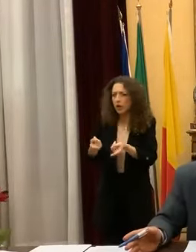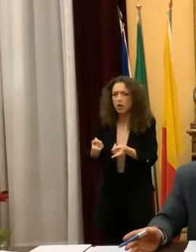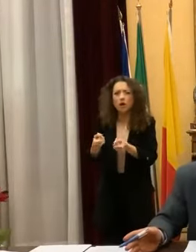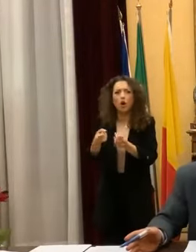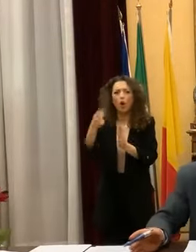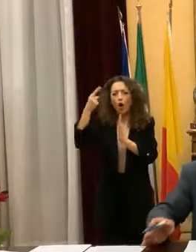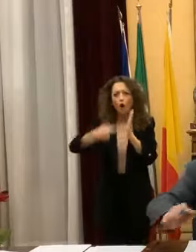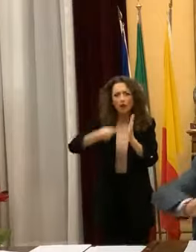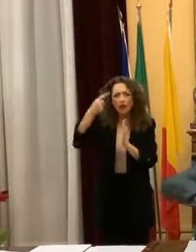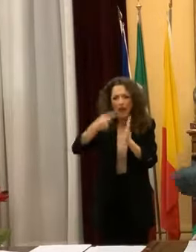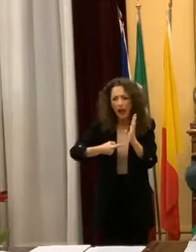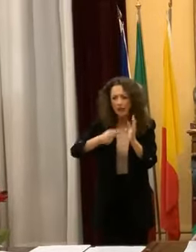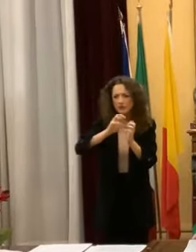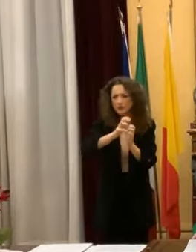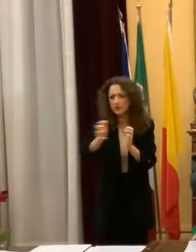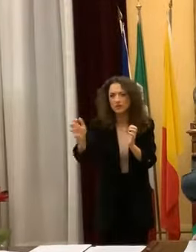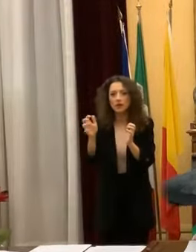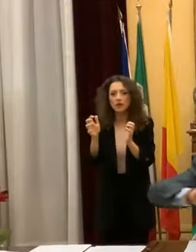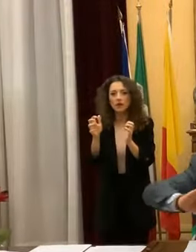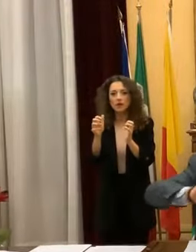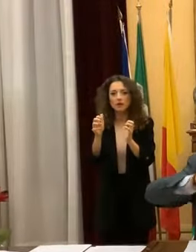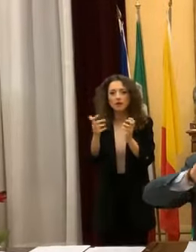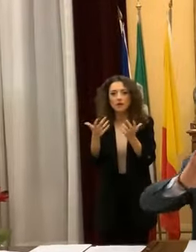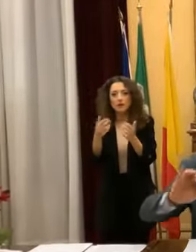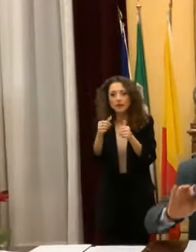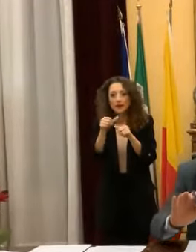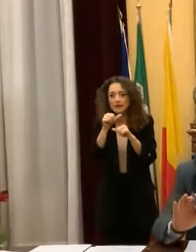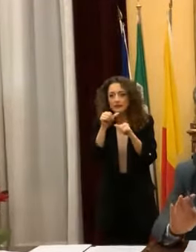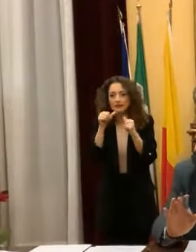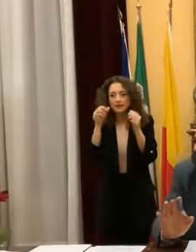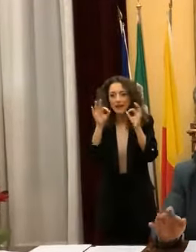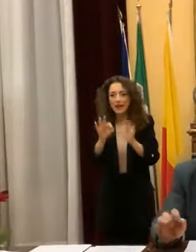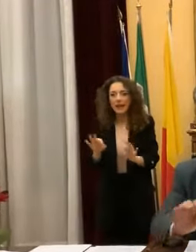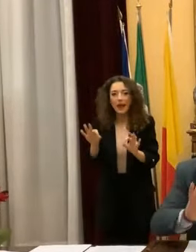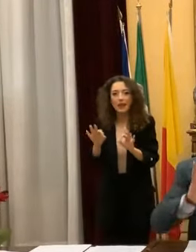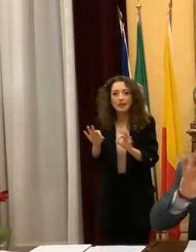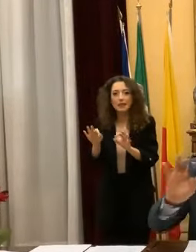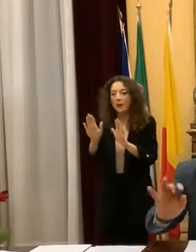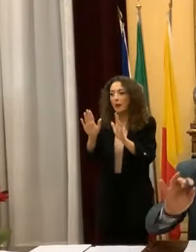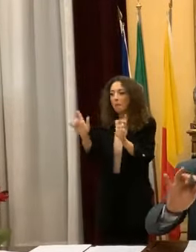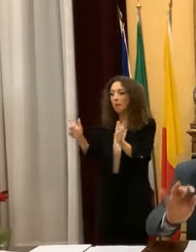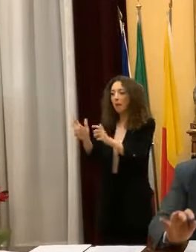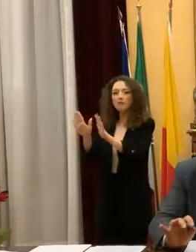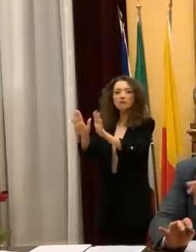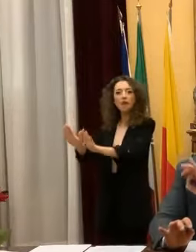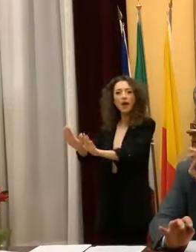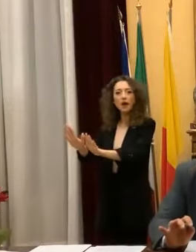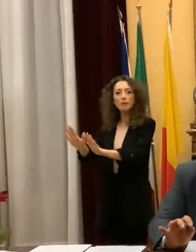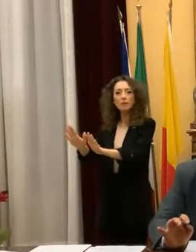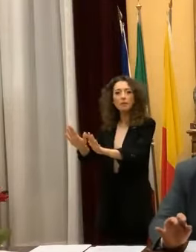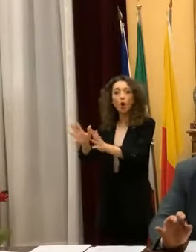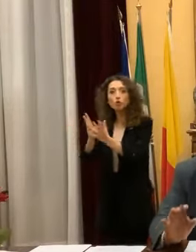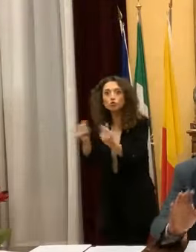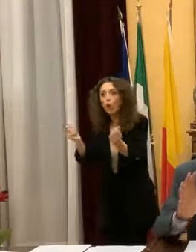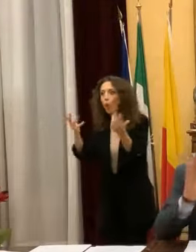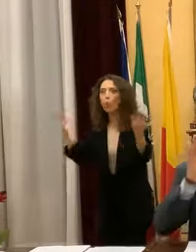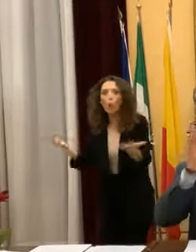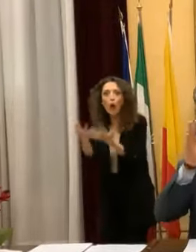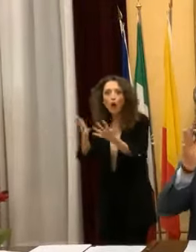ordinanze, non è servita a niente, non si muoveva niente. Messina non rientrava